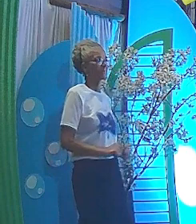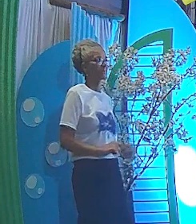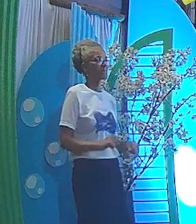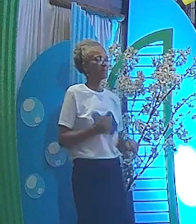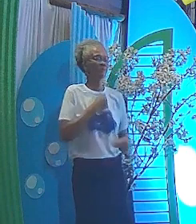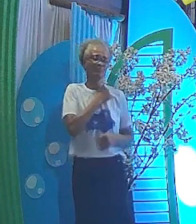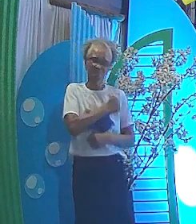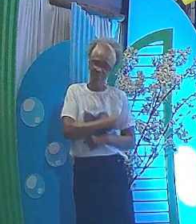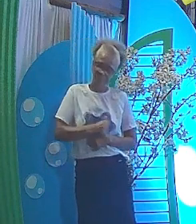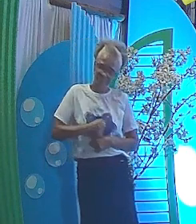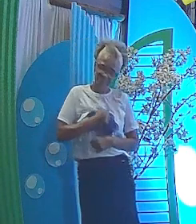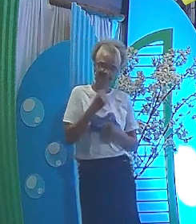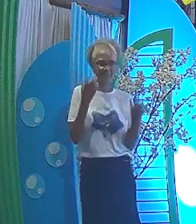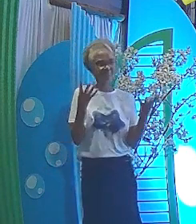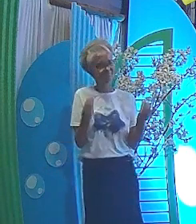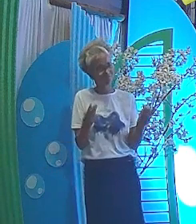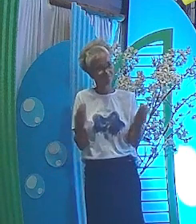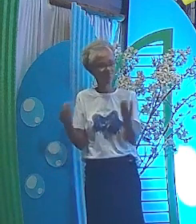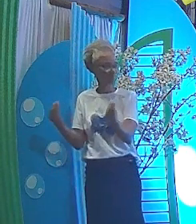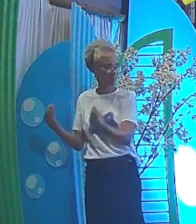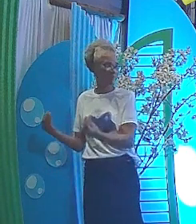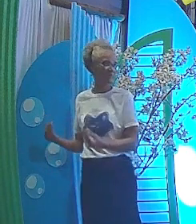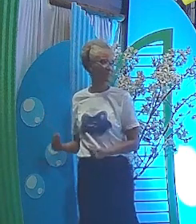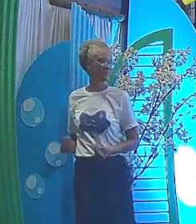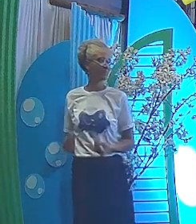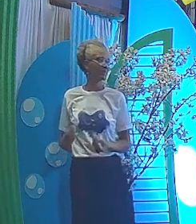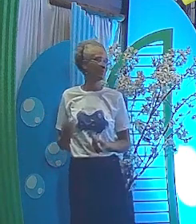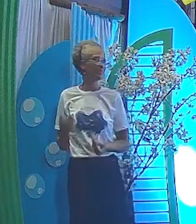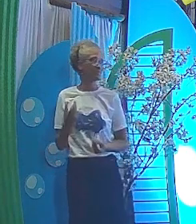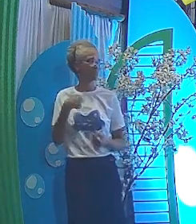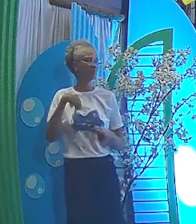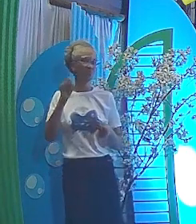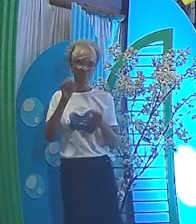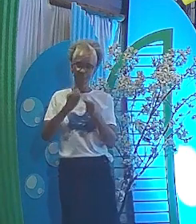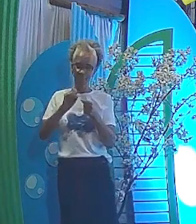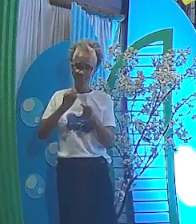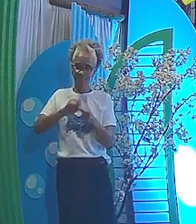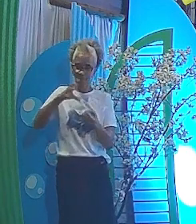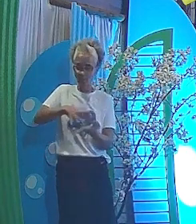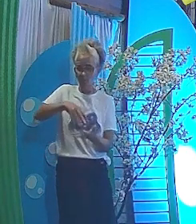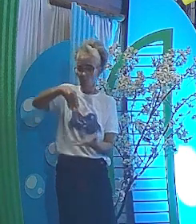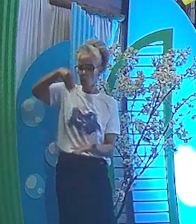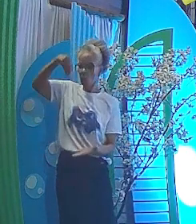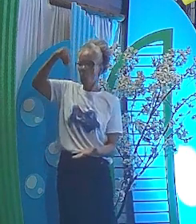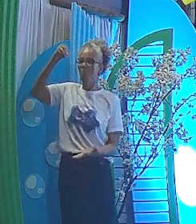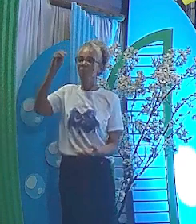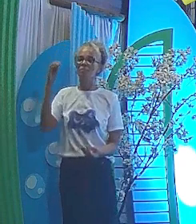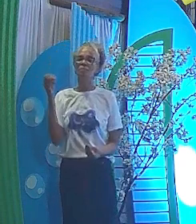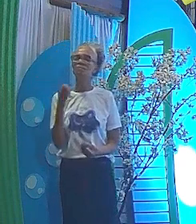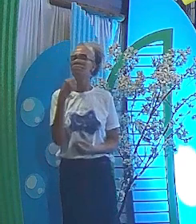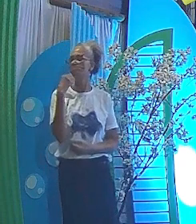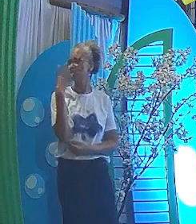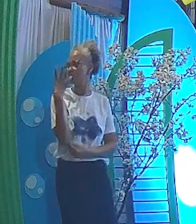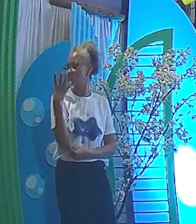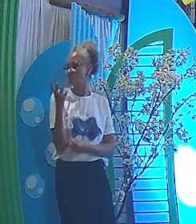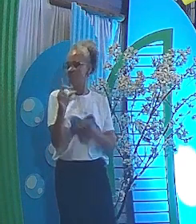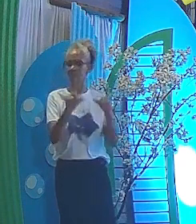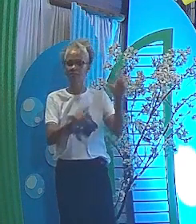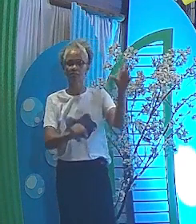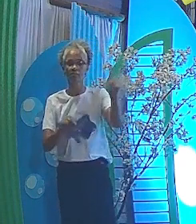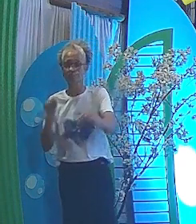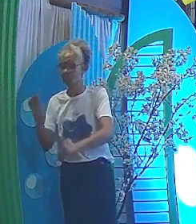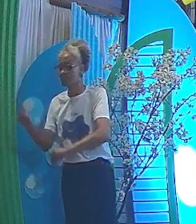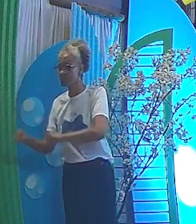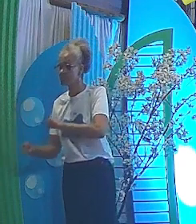gostaria de ter realmente muito mais, né? Mas ela consegue fazer uma filtragem, uma seleção e trazer uma programação muito rica e diversa